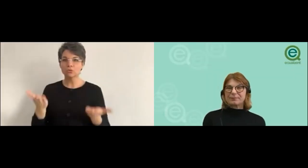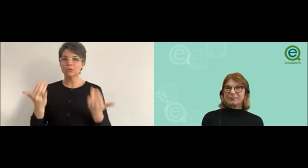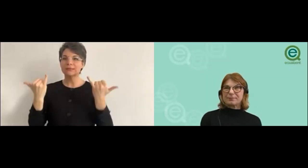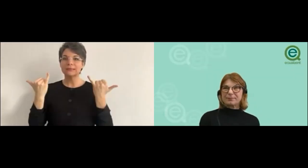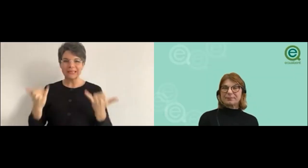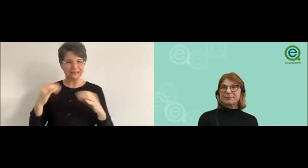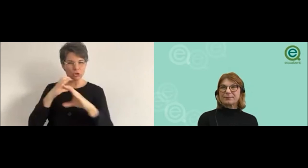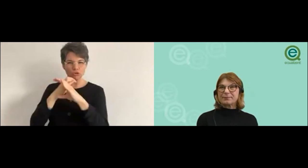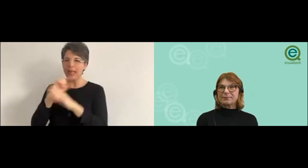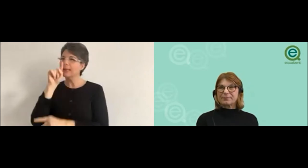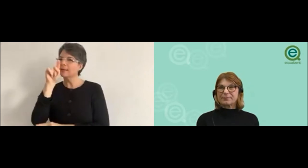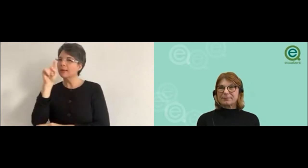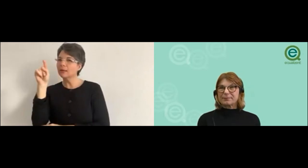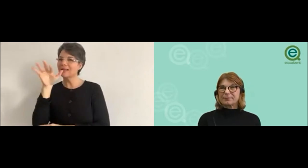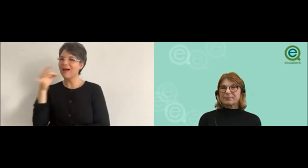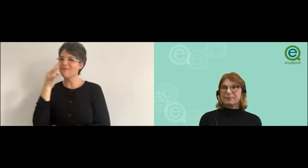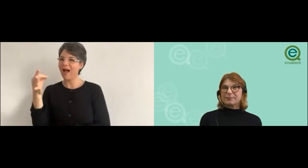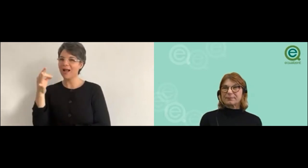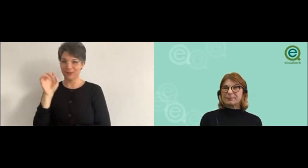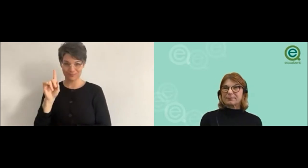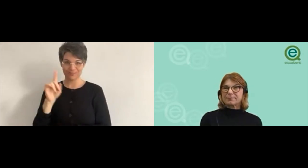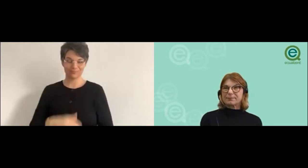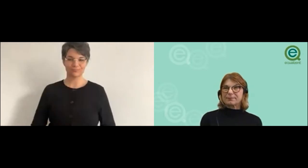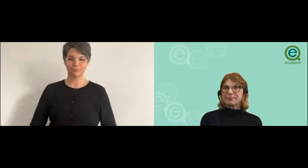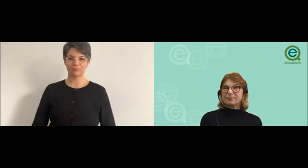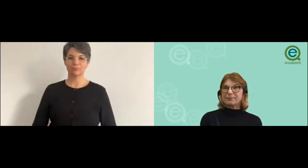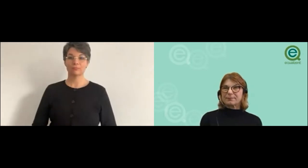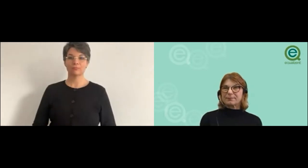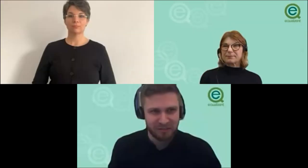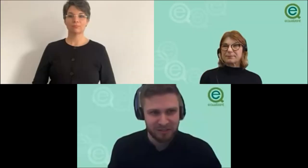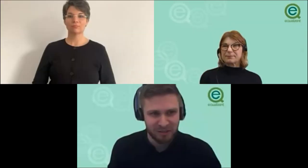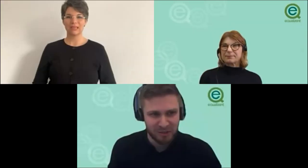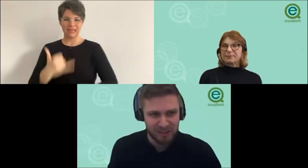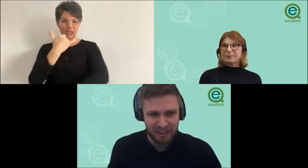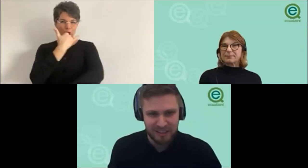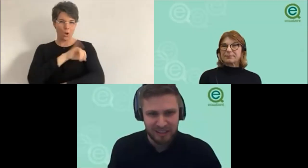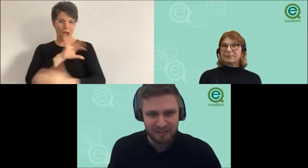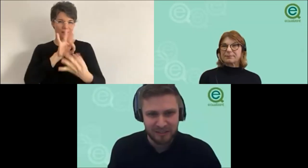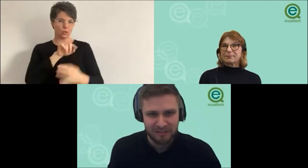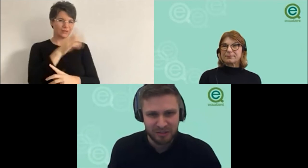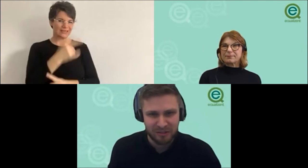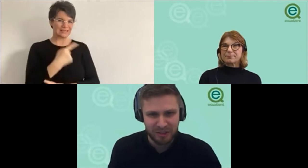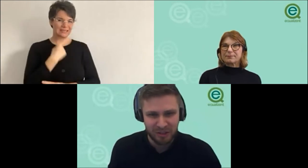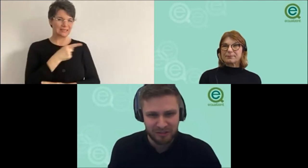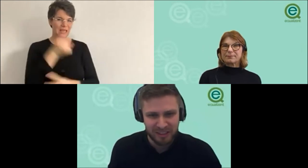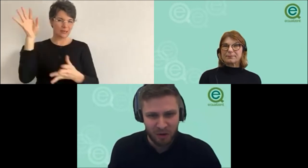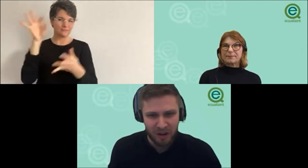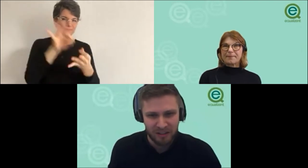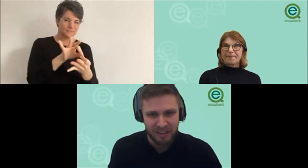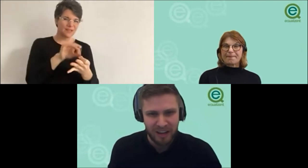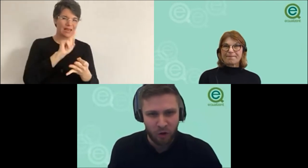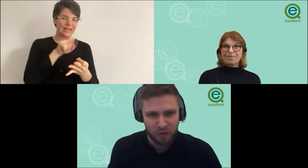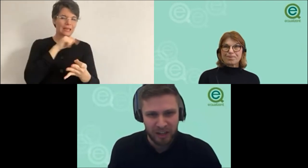im Chat. Und zwar, Johanna, das bezieht sich auf etwas, was du gesagt hast, was du vielleicht noch etwas